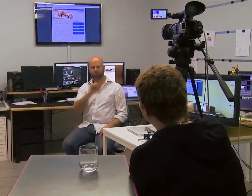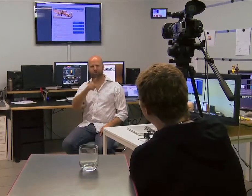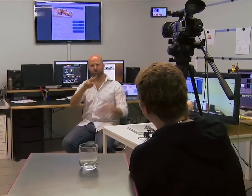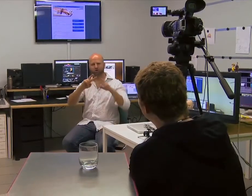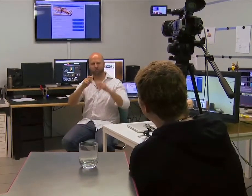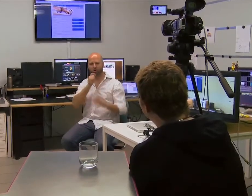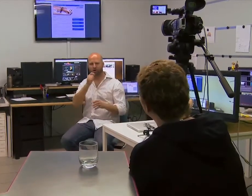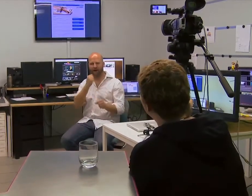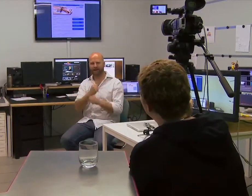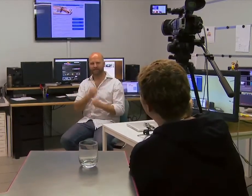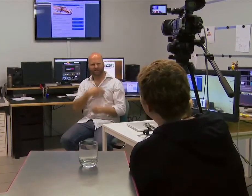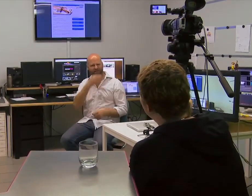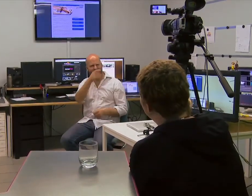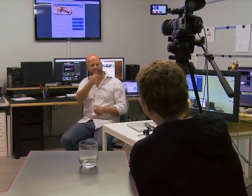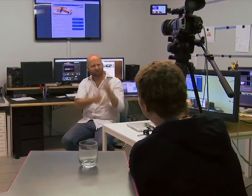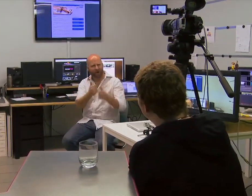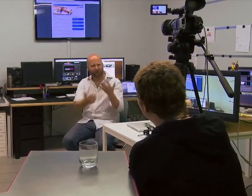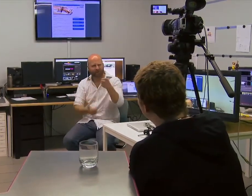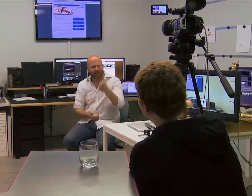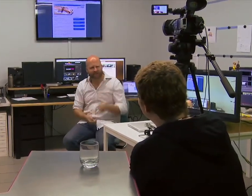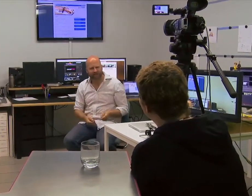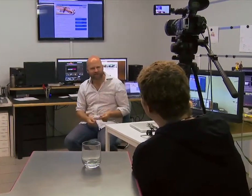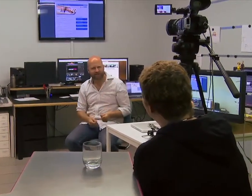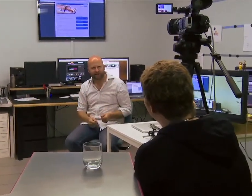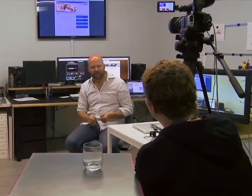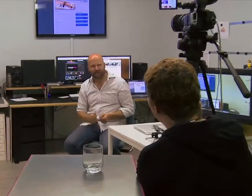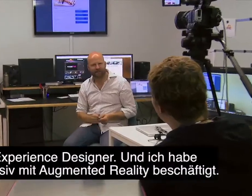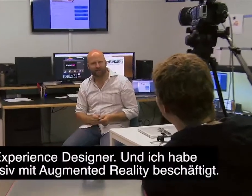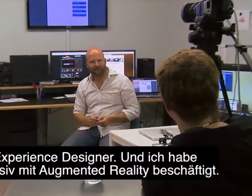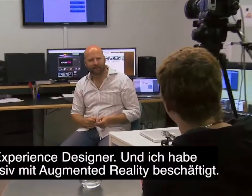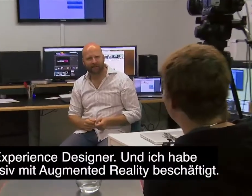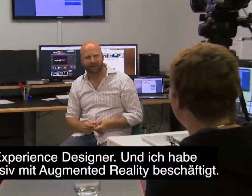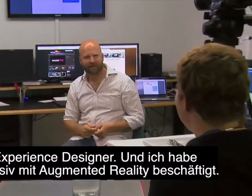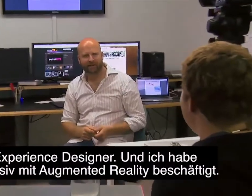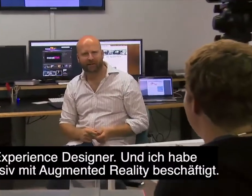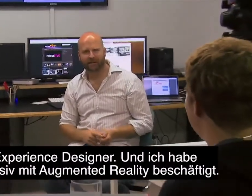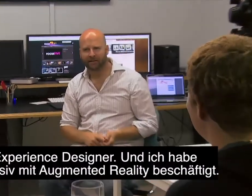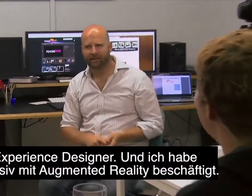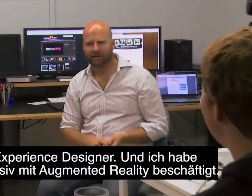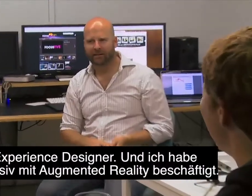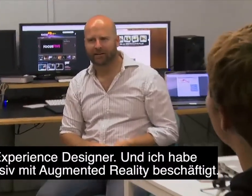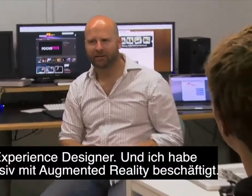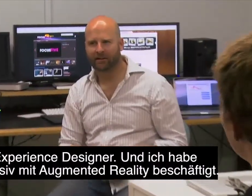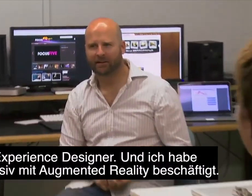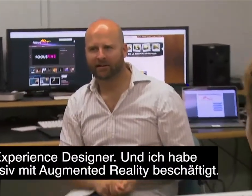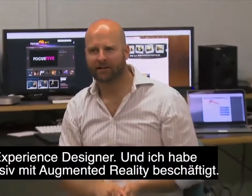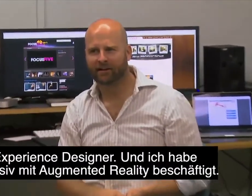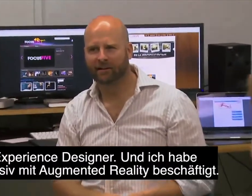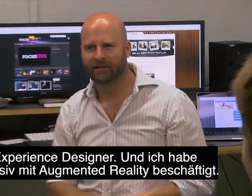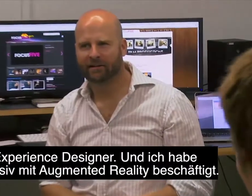Nee. Also das ist wirklich super. Was bist du von Beruf? User Experience Designer. Und ich habe mich länger mit Augmented Reality